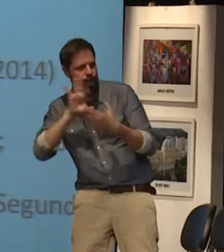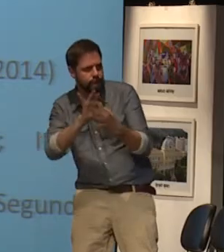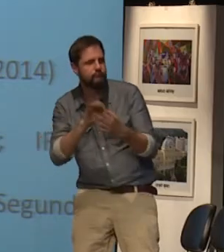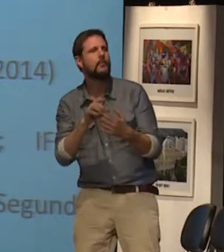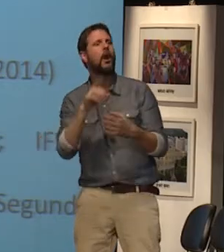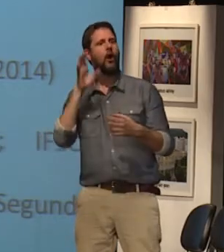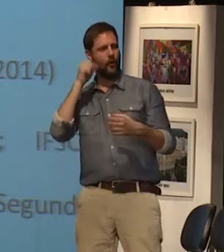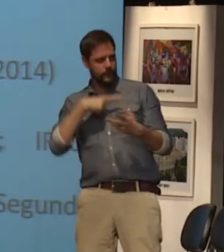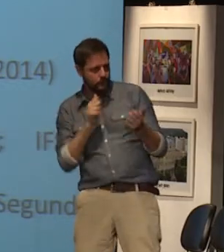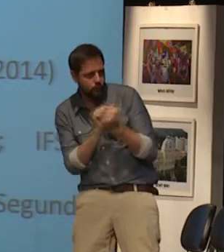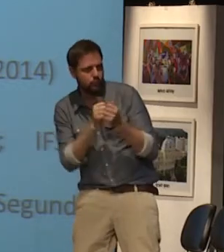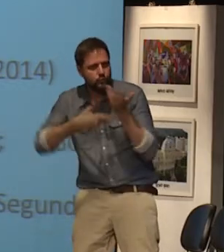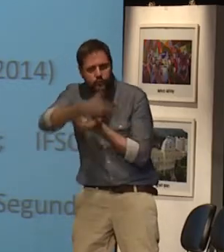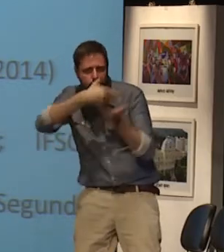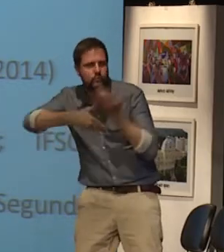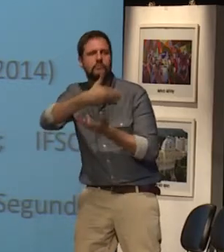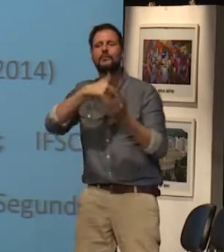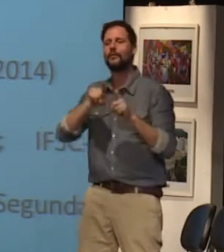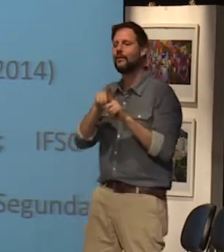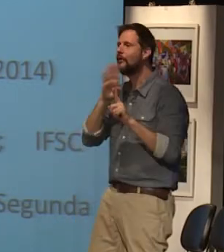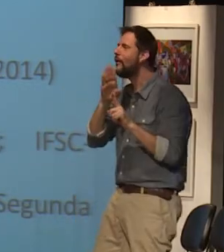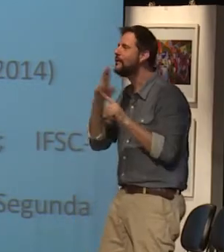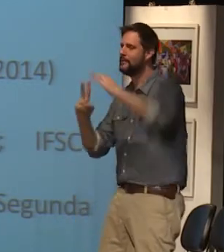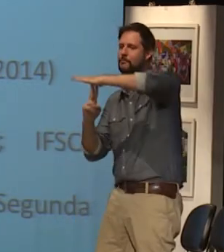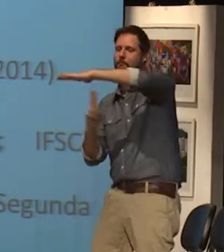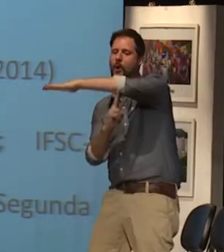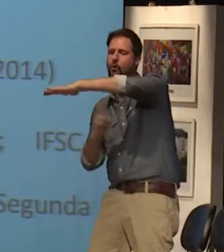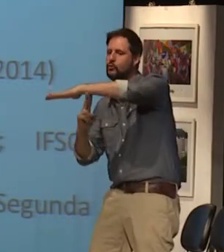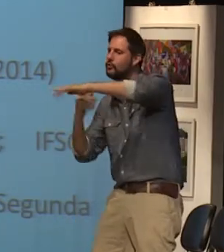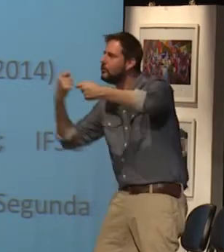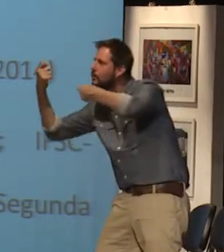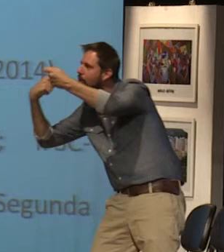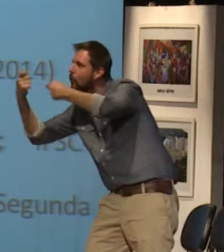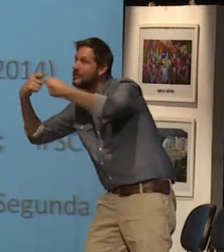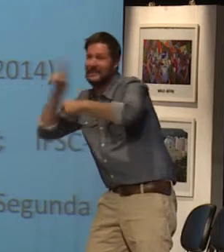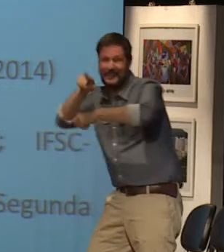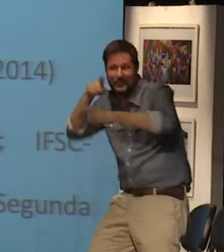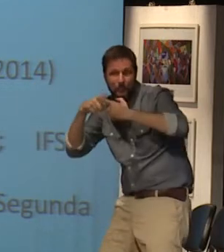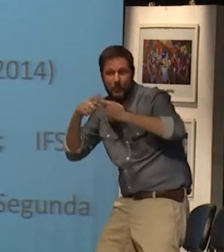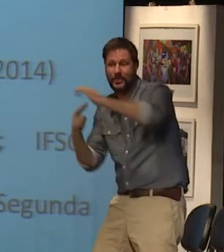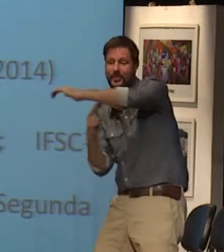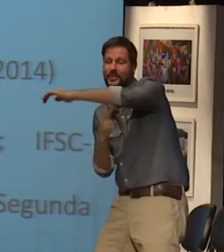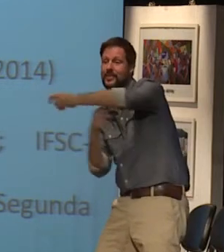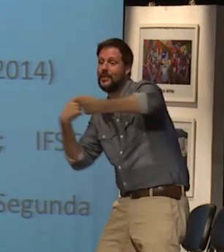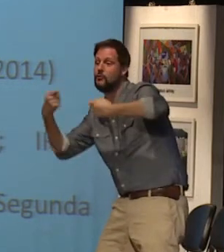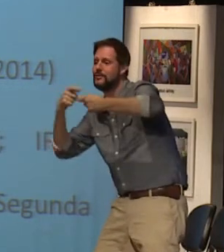o ouvinte está ali, ele precisa estar junto também, ele também tem direitos de conhecer, por exemplo, essas pontes de